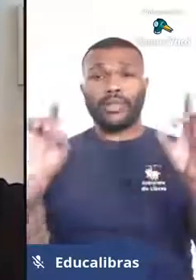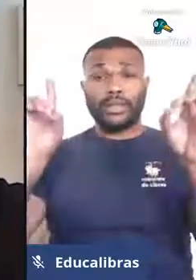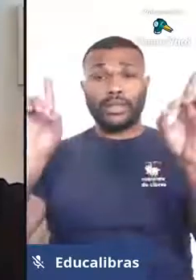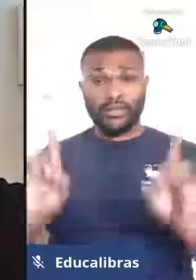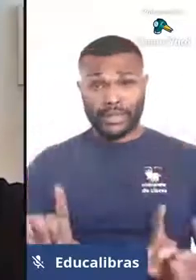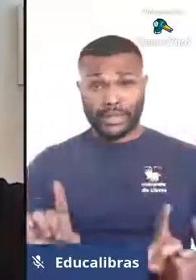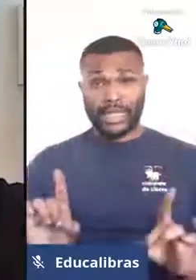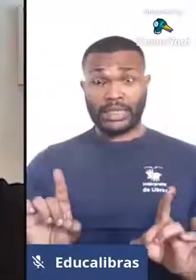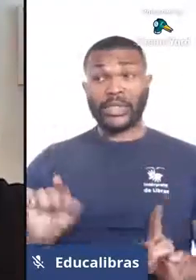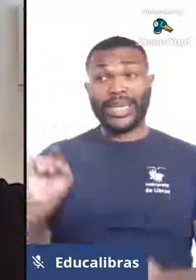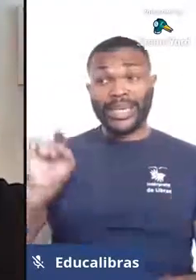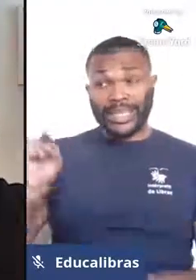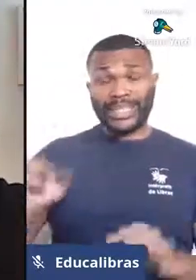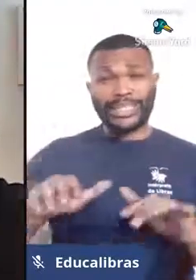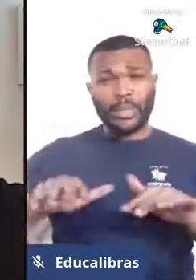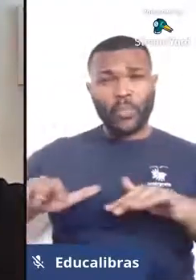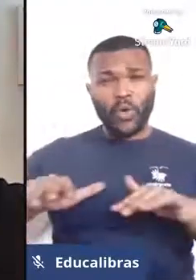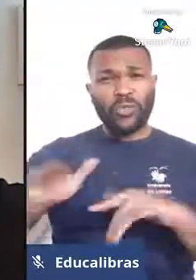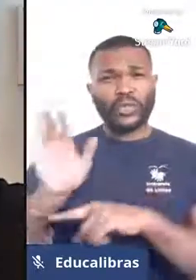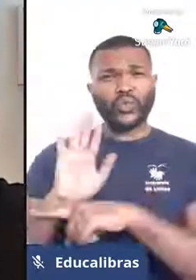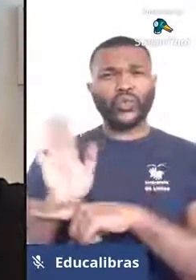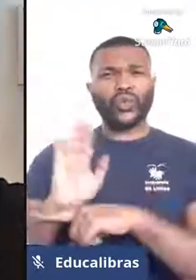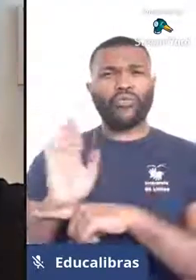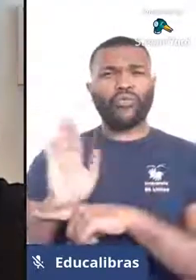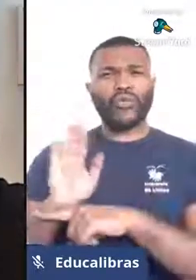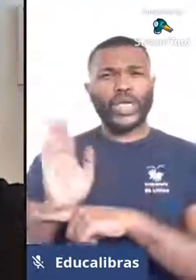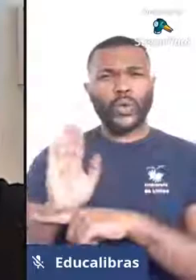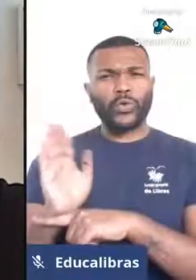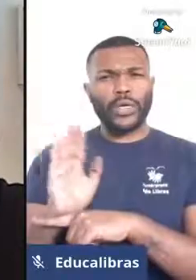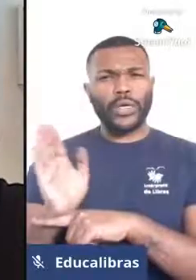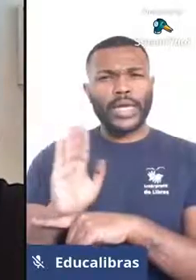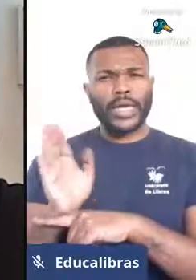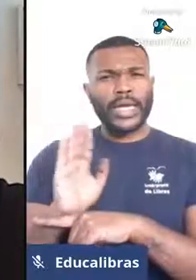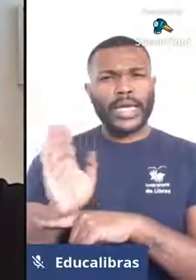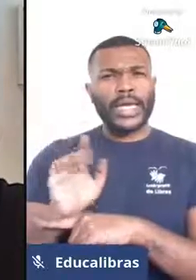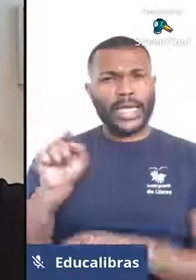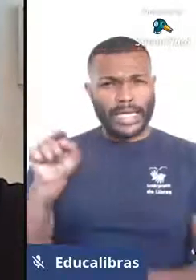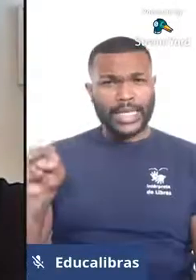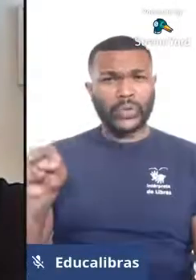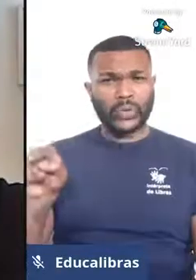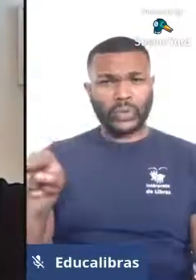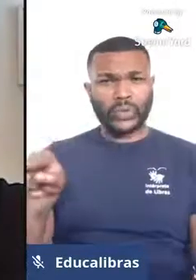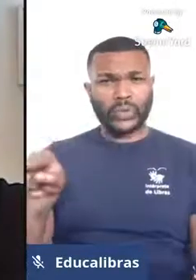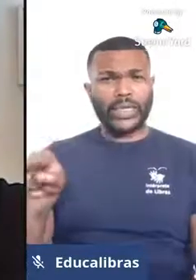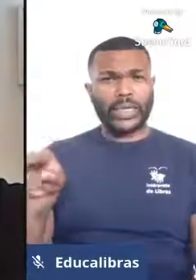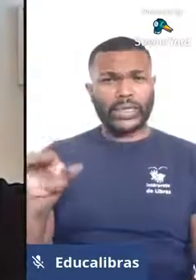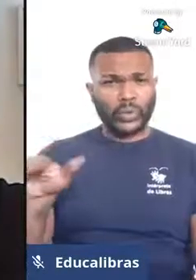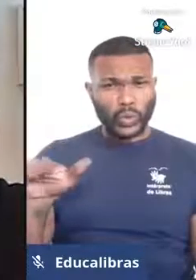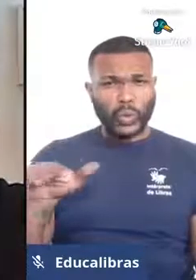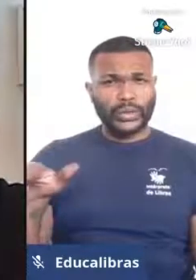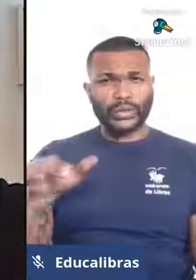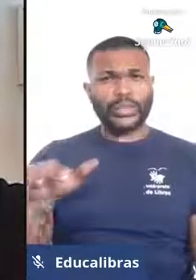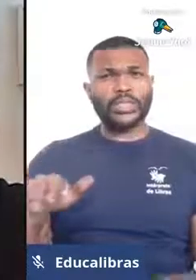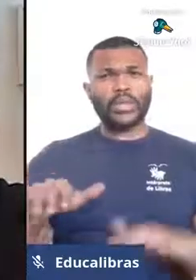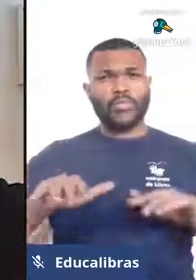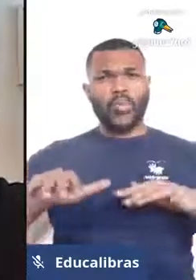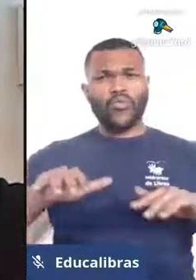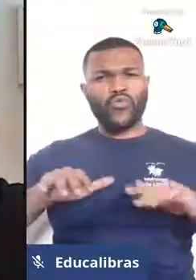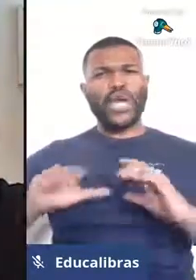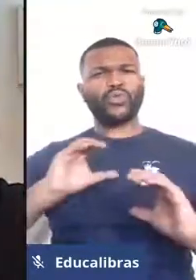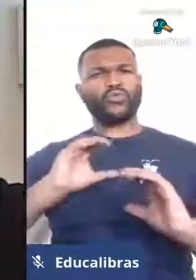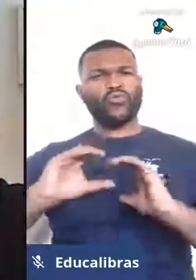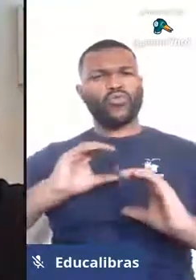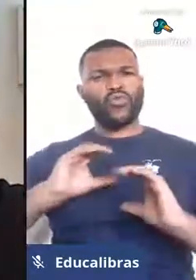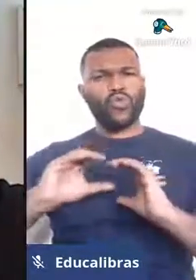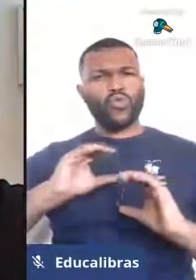mim, como filme e como manifestação, vamos dizer, de comunicação, vamos